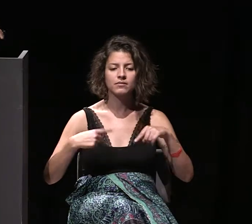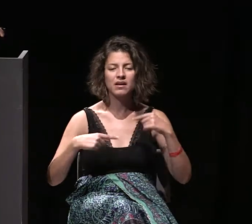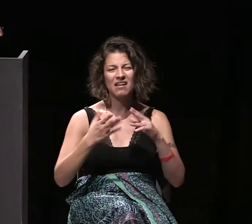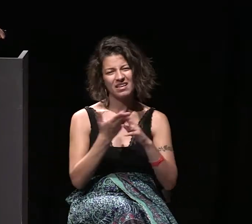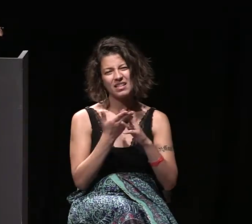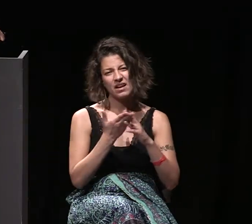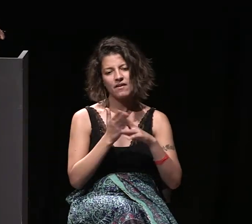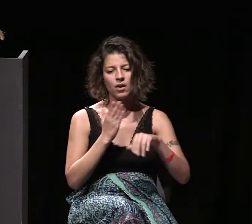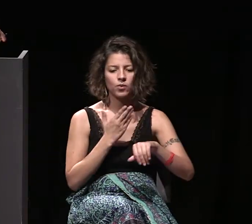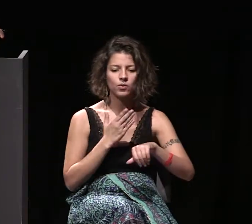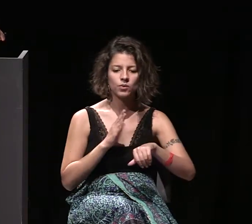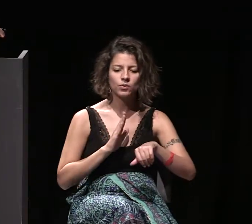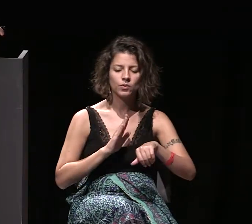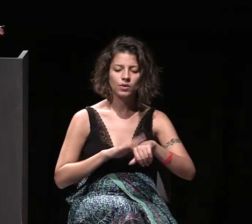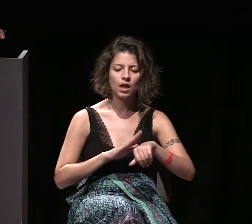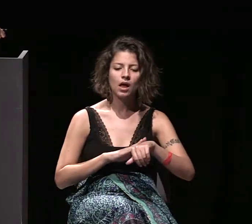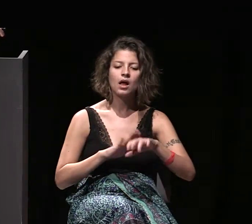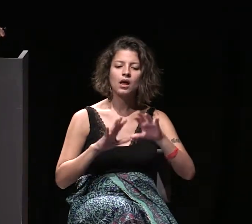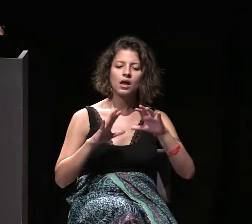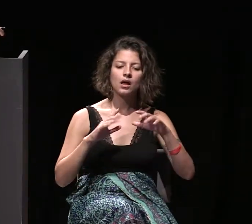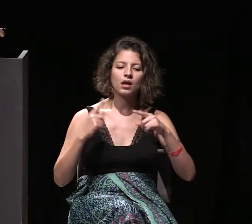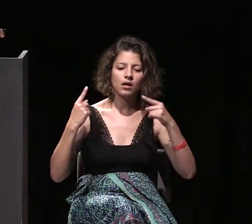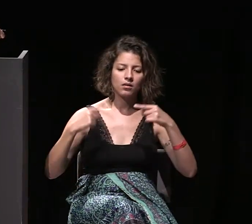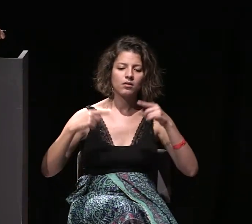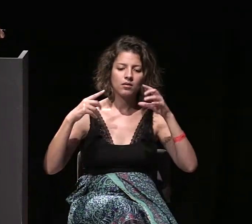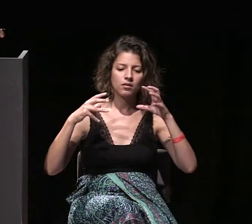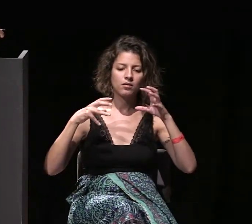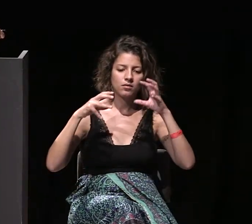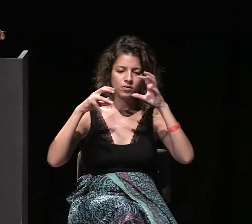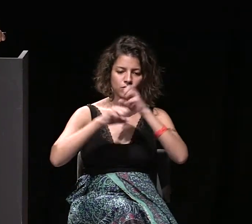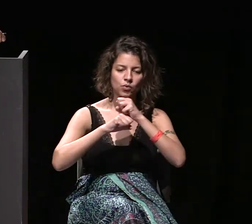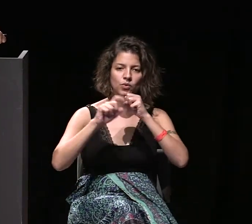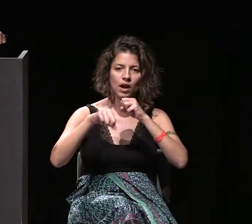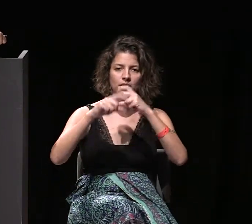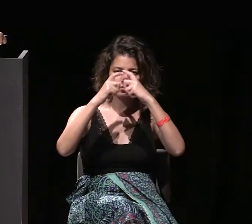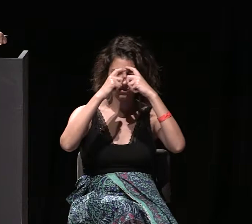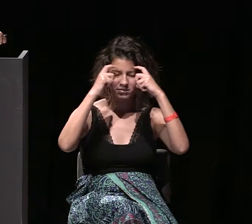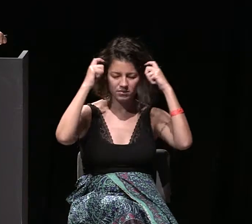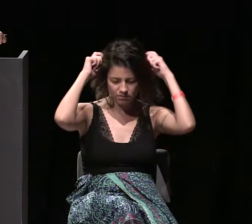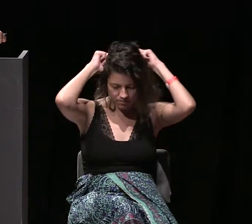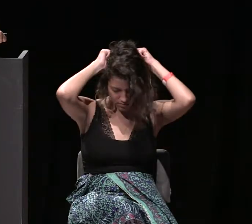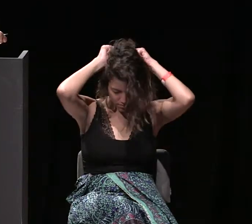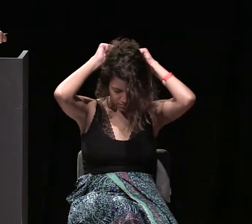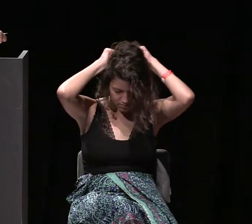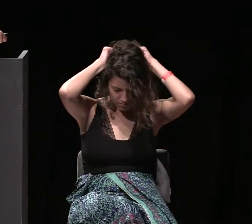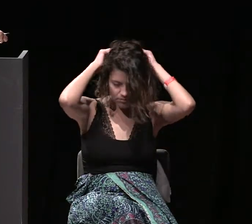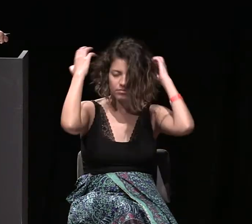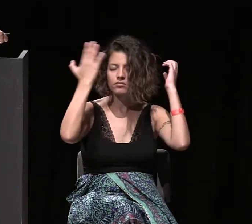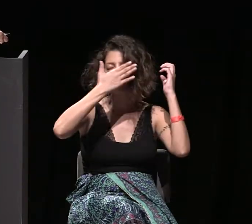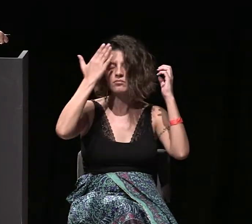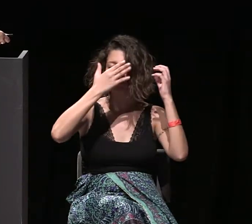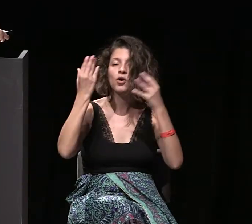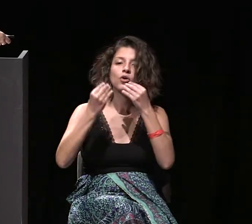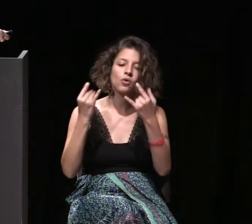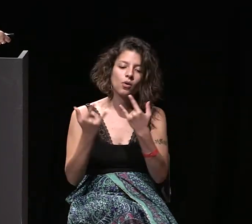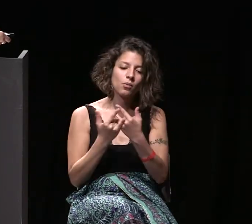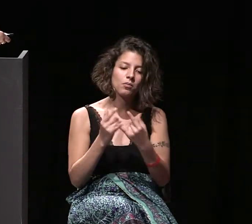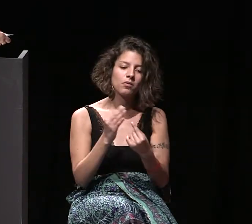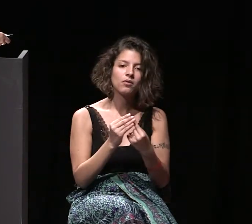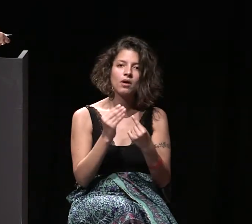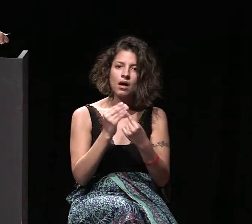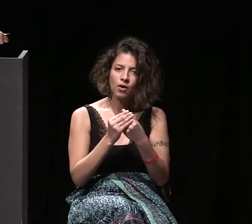aula, desafio no escuro também para que elas de olhos vendados aprendam como colocar a camisinha.